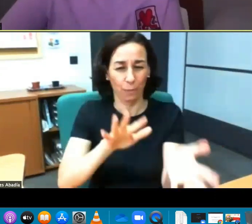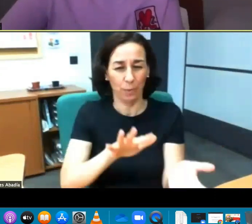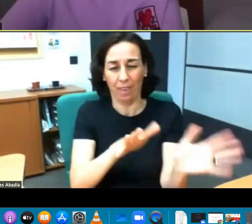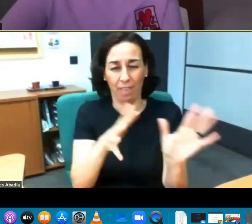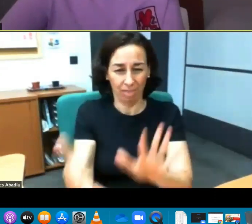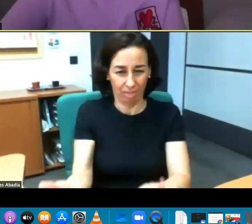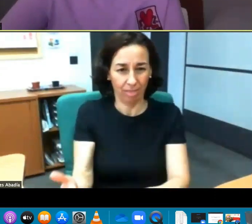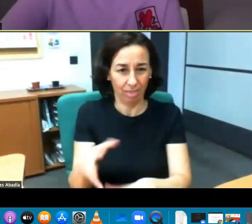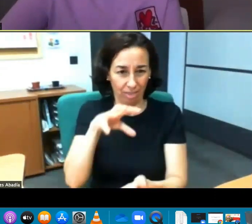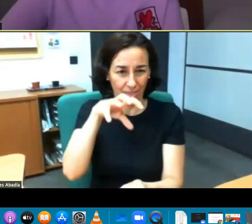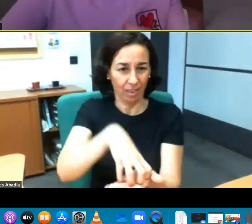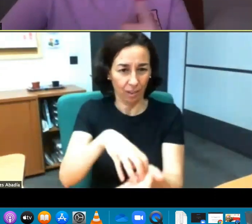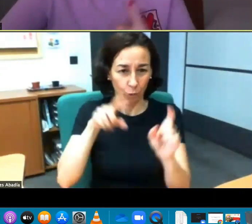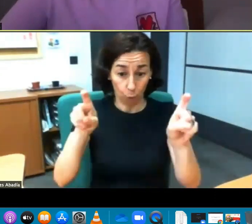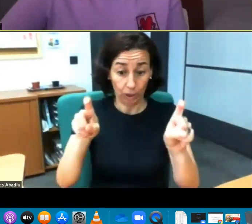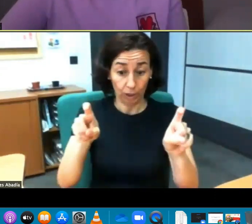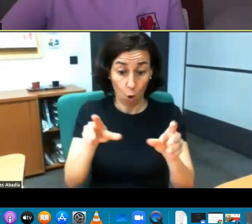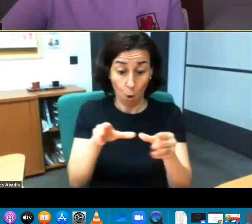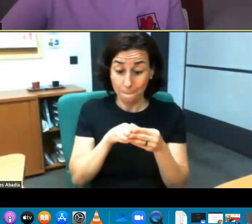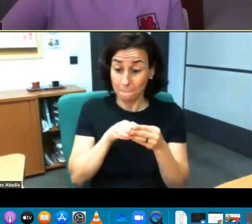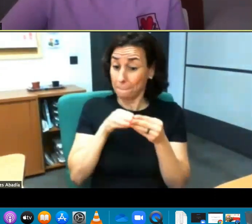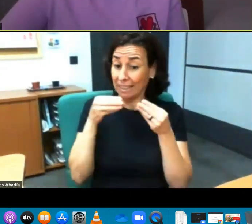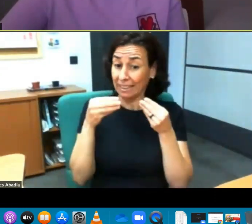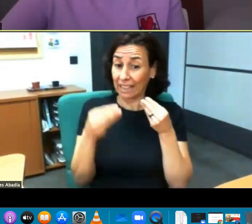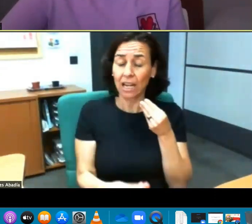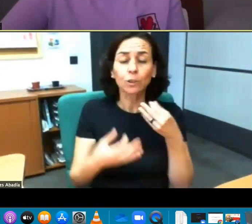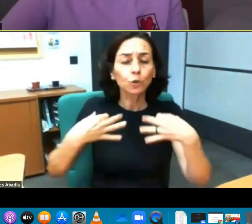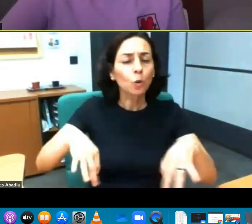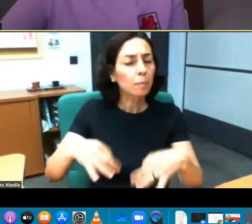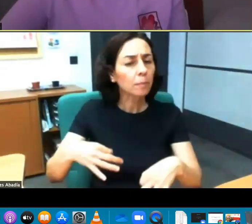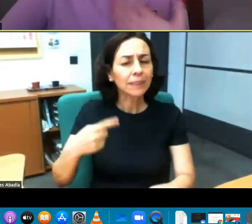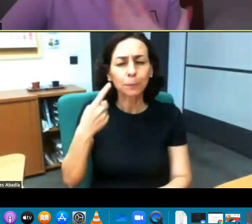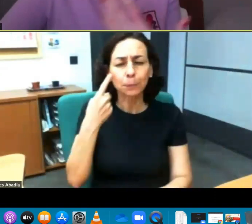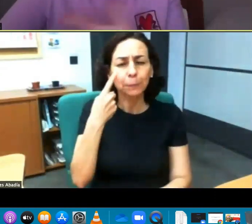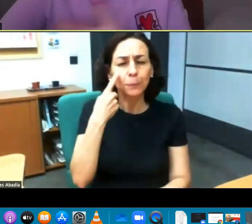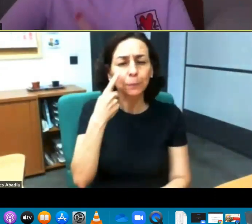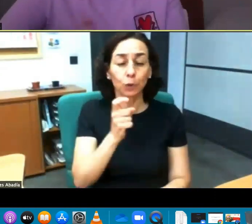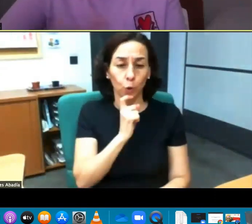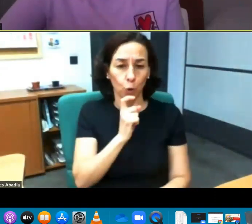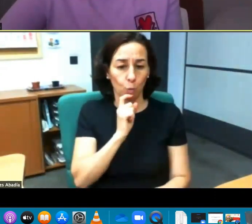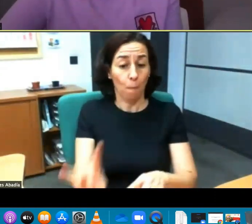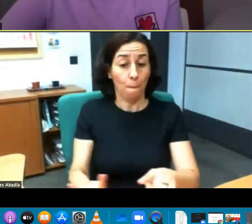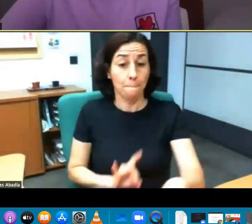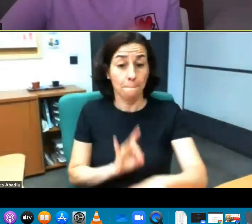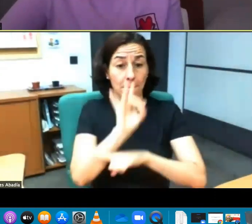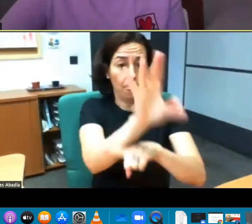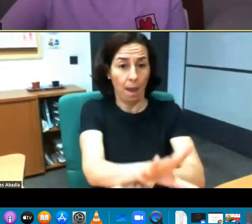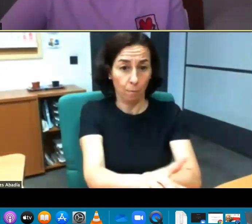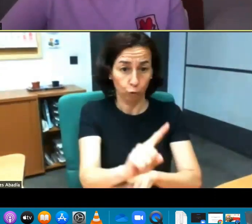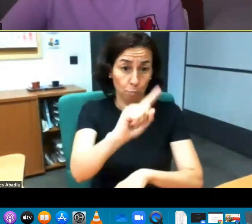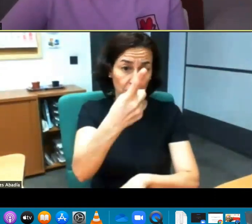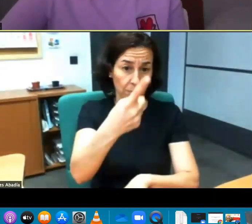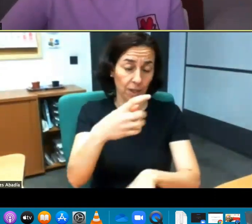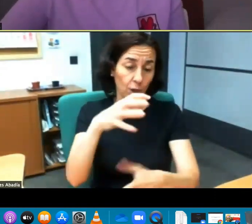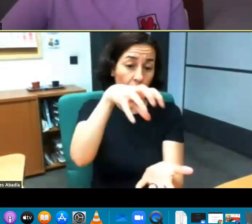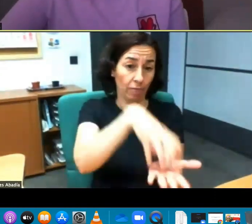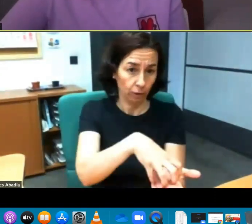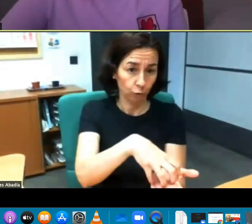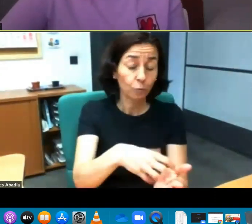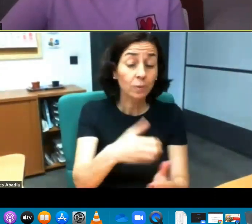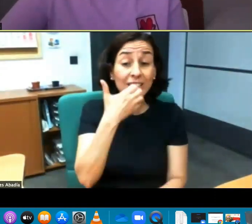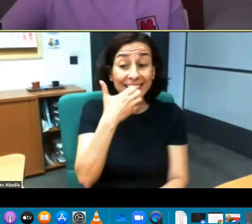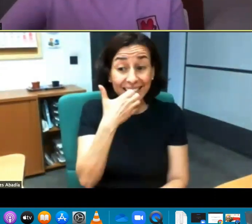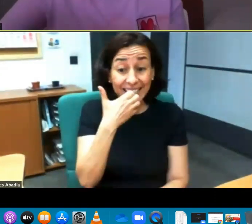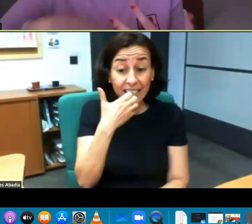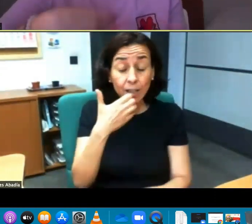Estos materiales, como os comento, siempre los mandamos al centro educativo, pero si por lo que sea el voluntario prefiere recibirlo antes